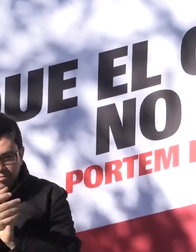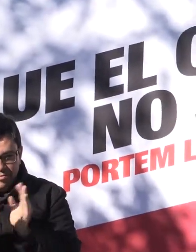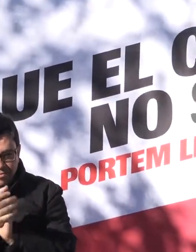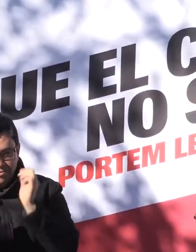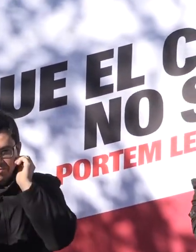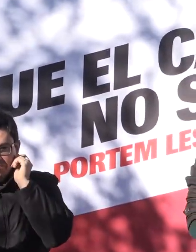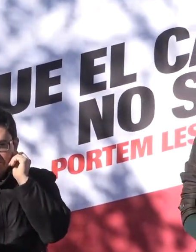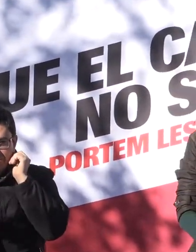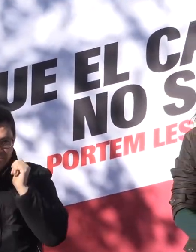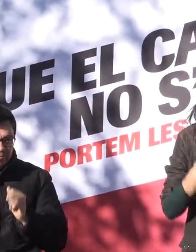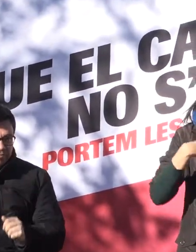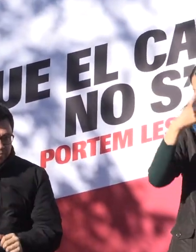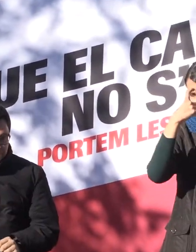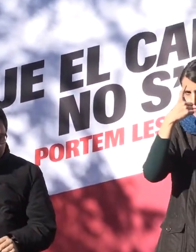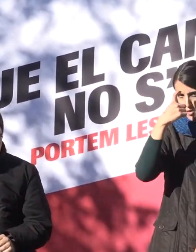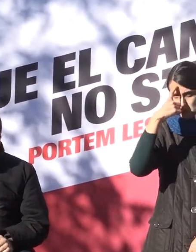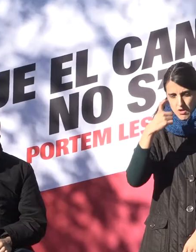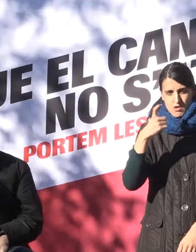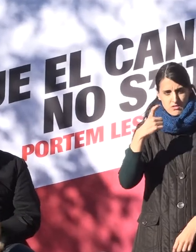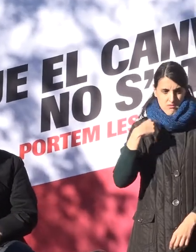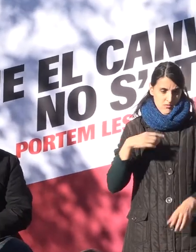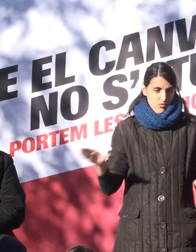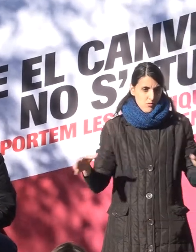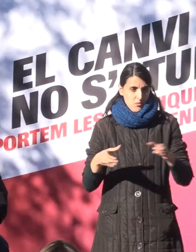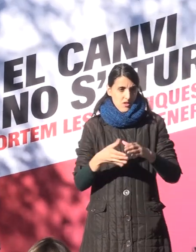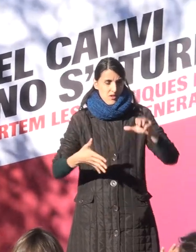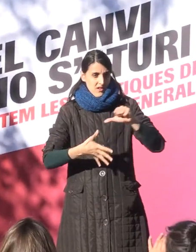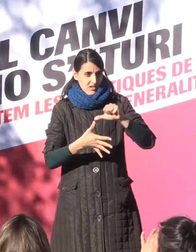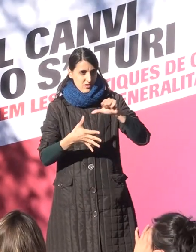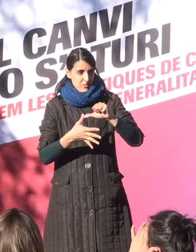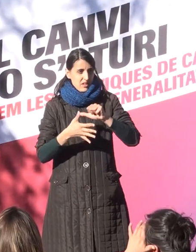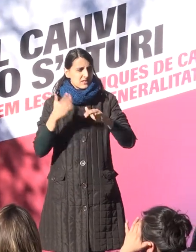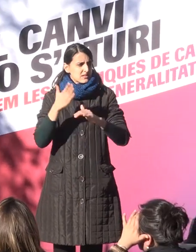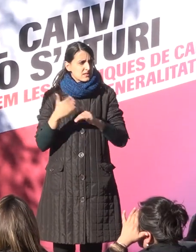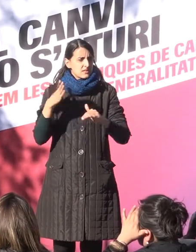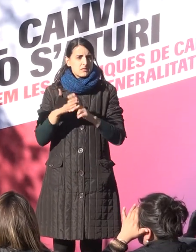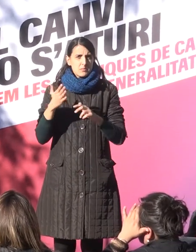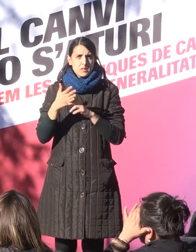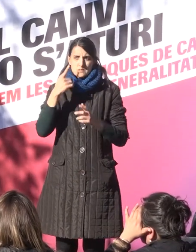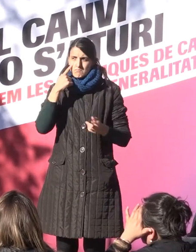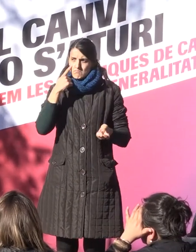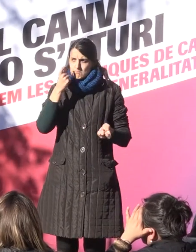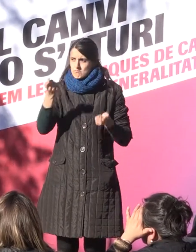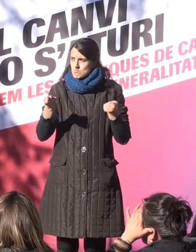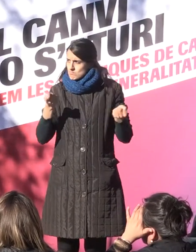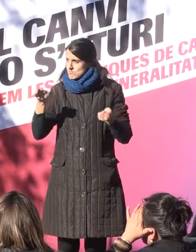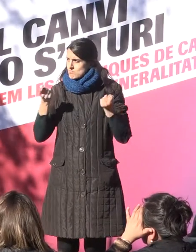y porque tenemos memoria como comunidad latinoamericana estamos siempre pendientes de lo que pasa